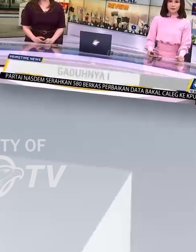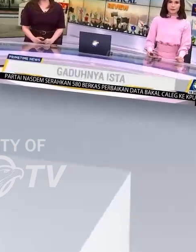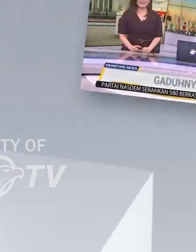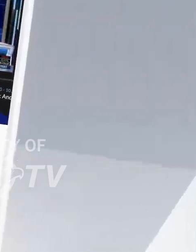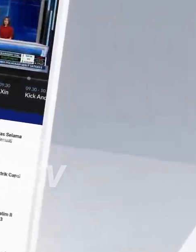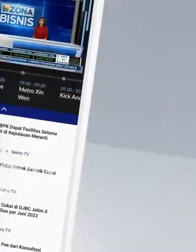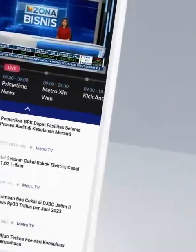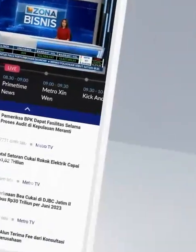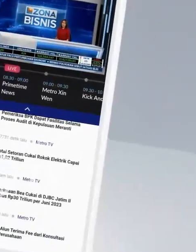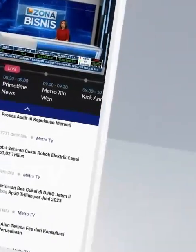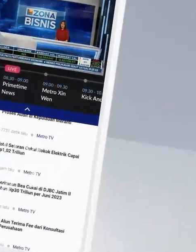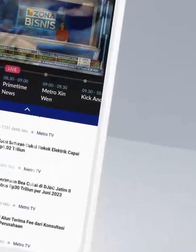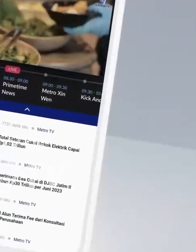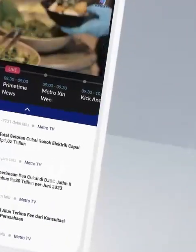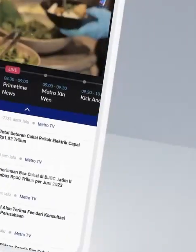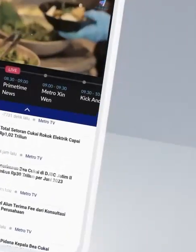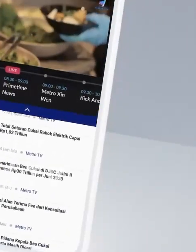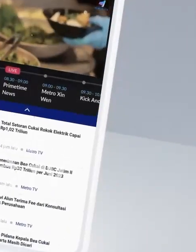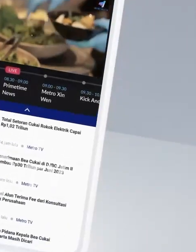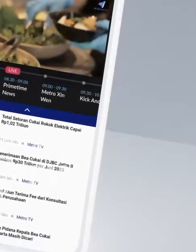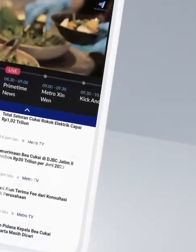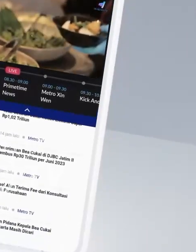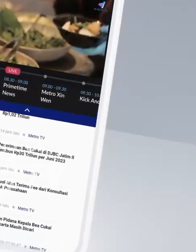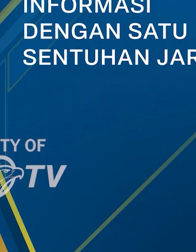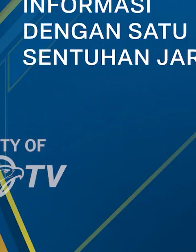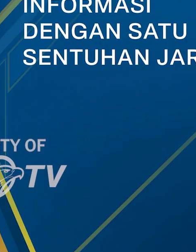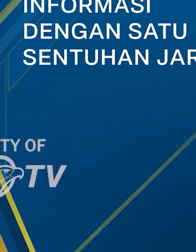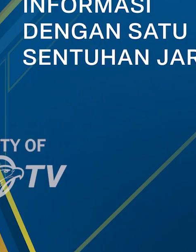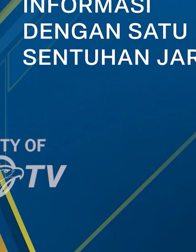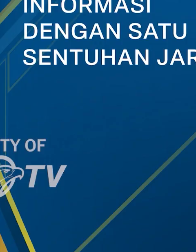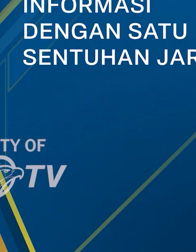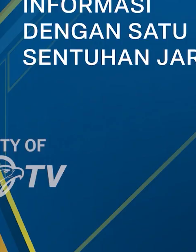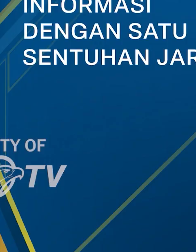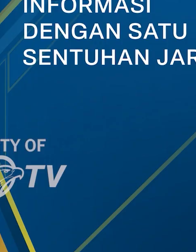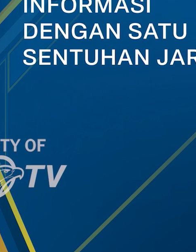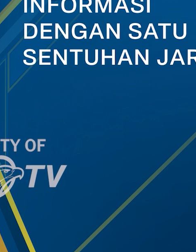informasi download Metro TV ext sekarang